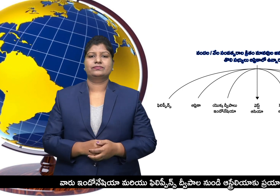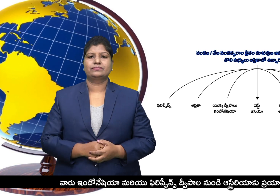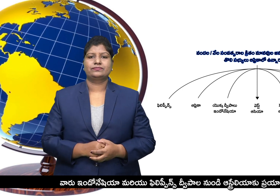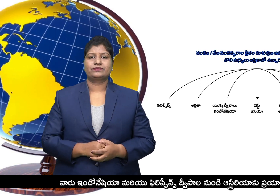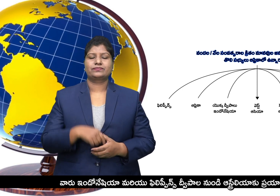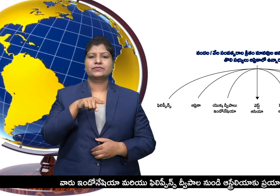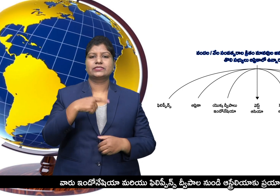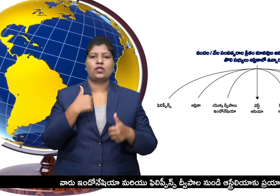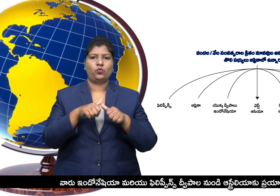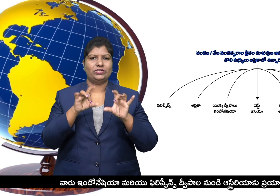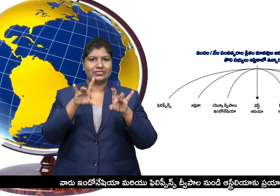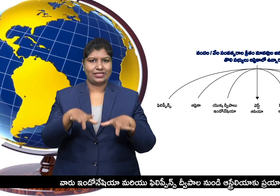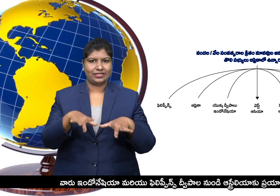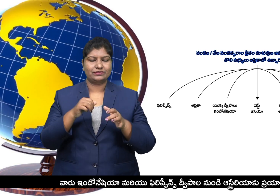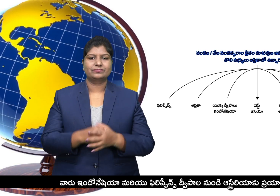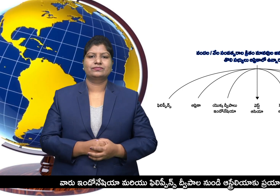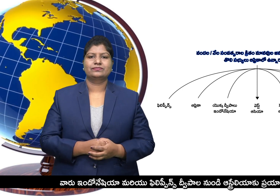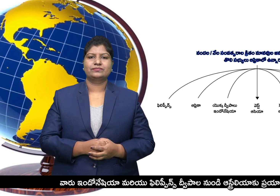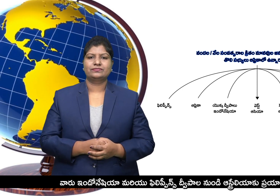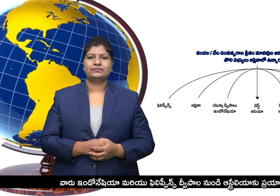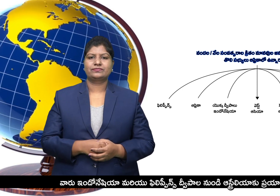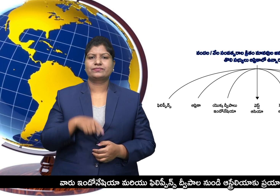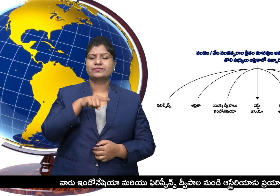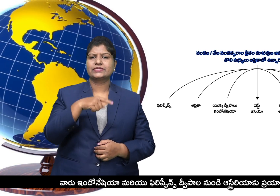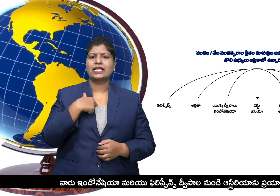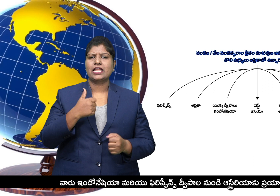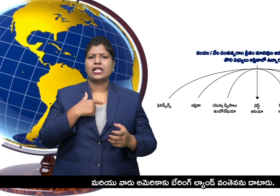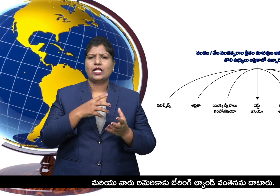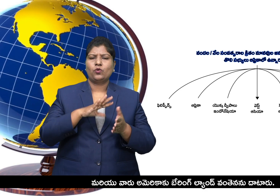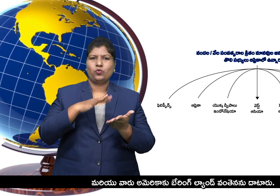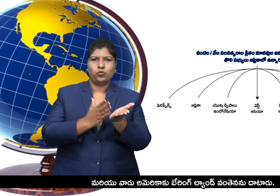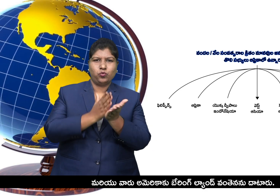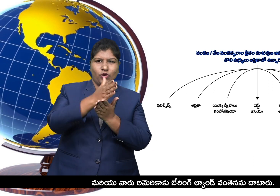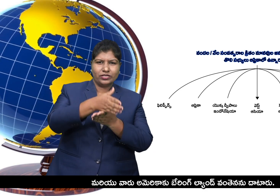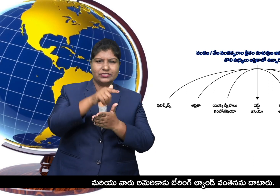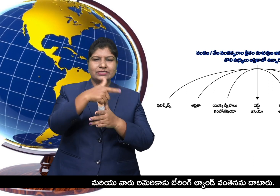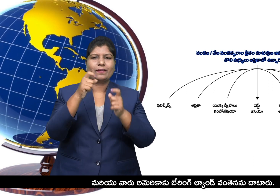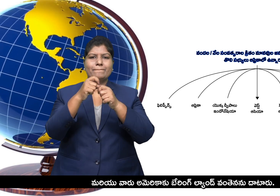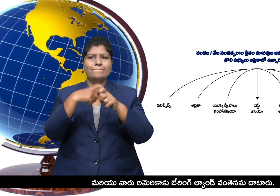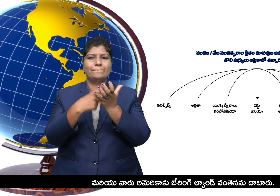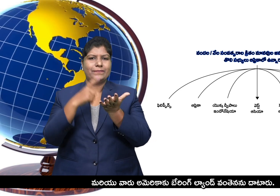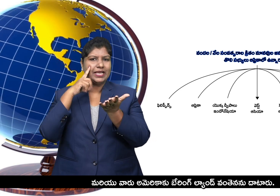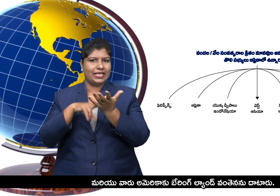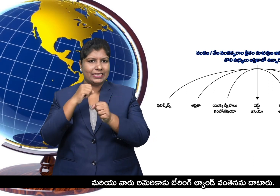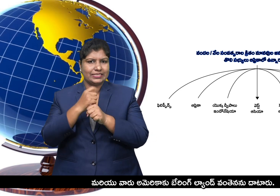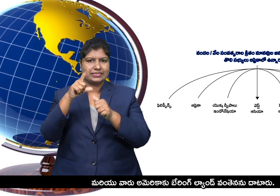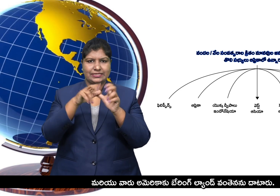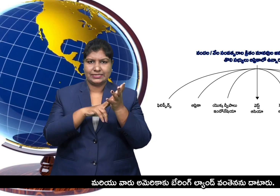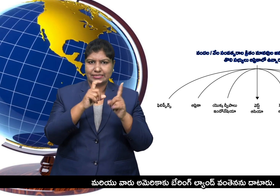ఫిలిప్పీన్స్ ద్వీపాల నుండి ఆస్ట్రేలియాకు ప్రయాణించారు మరియు వారు అమెరికాకు బేరింగ్ ల్యాండ్